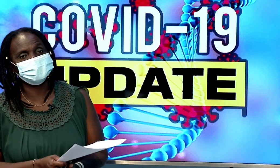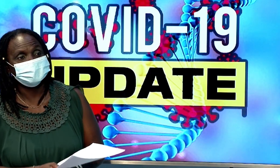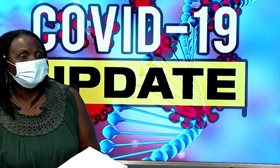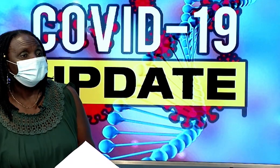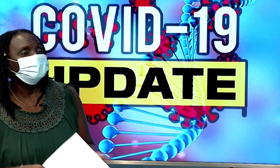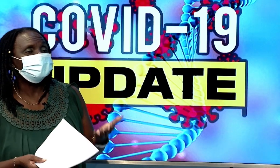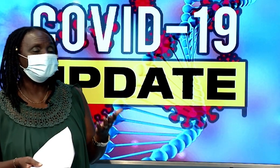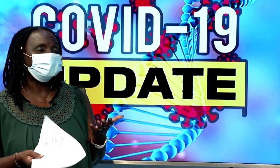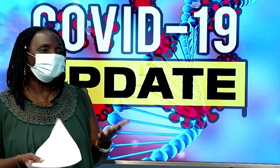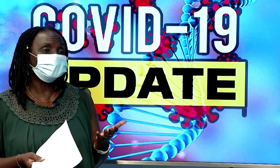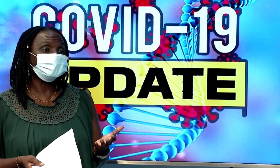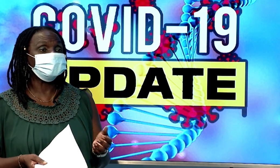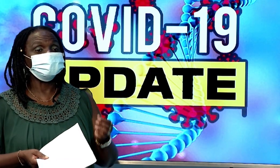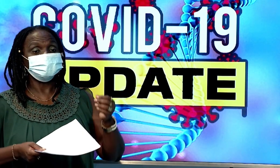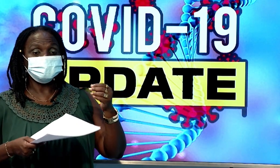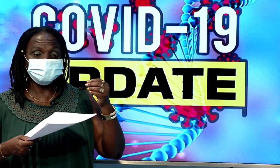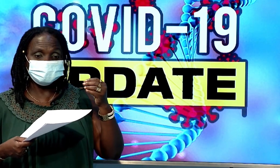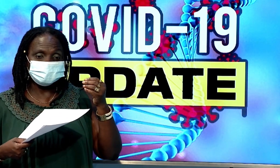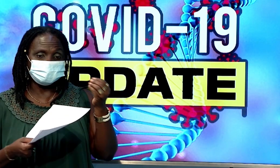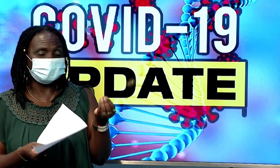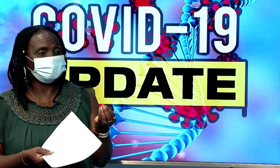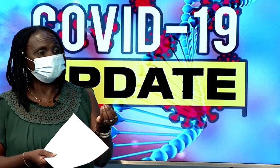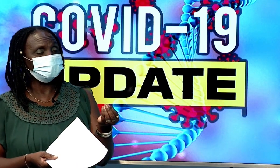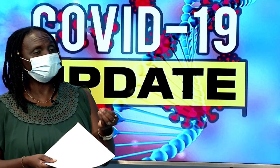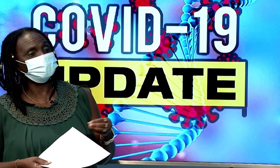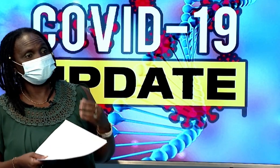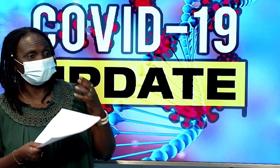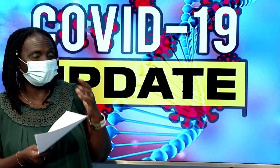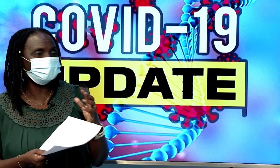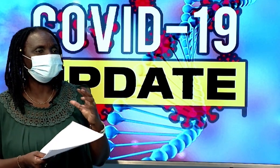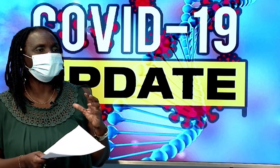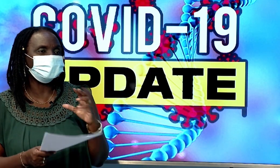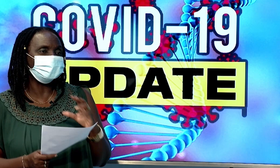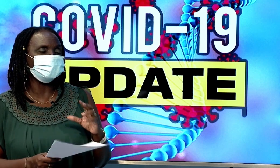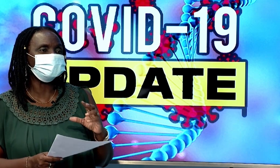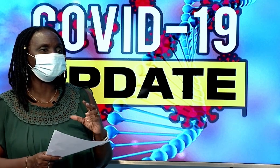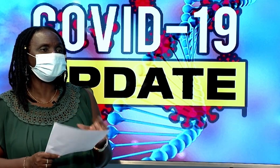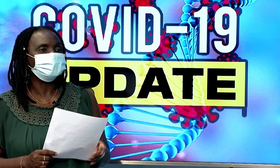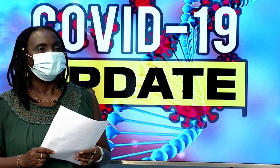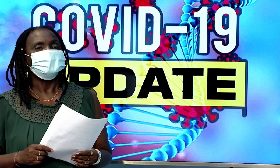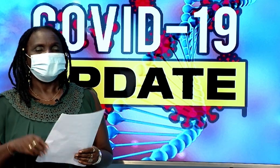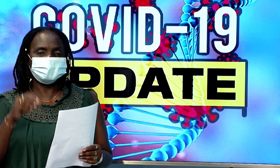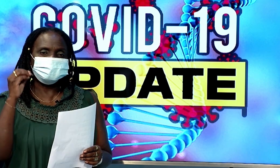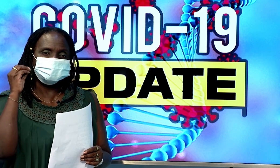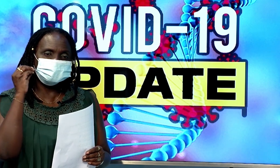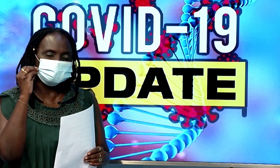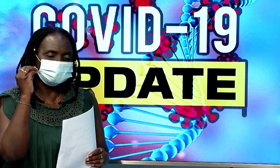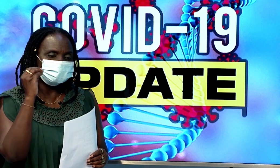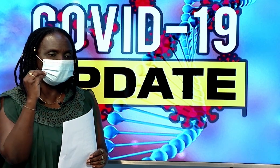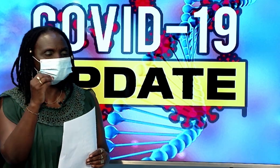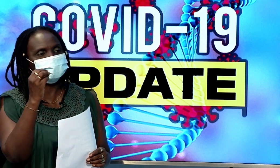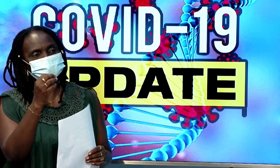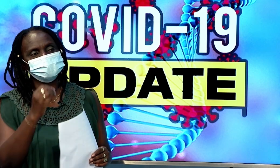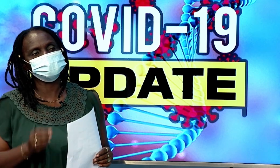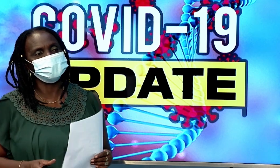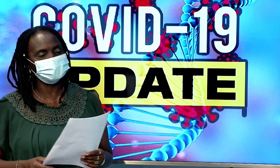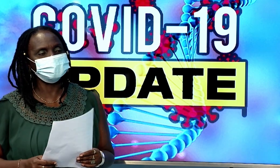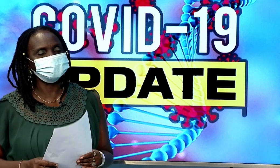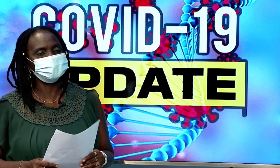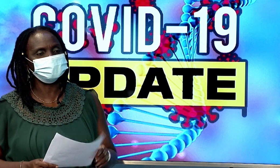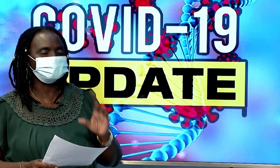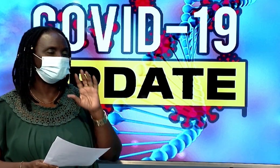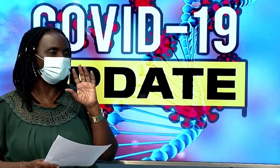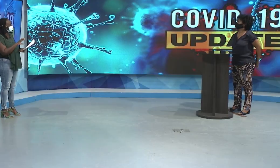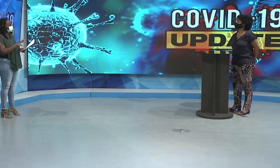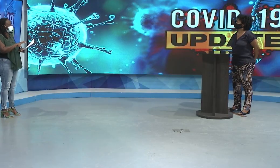Dankjewel, Henna. Graag gedaan. Dankjewel dat je het op je hebt genomen om uit huis te gaan, hier te zijn en deze informatie door te spelen